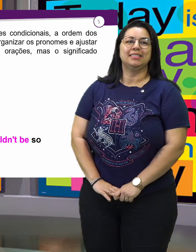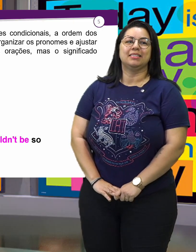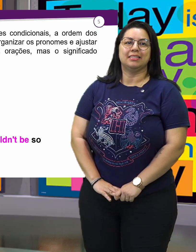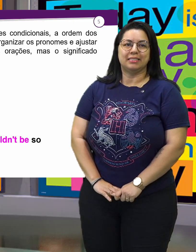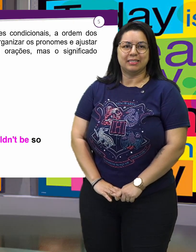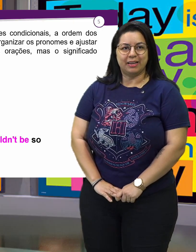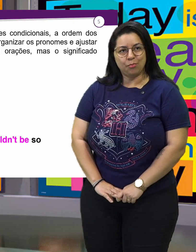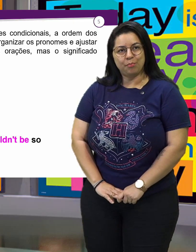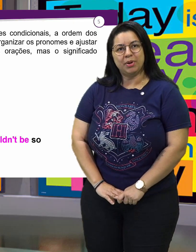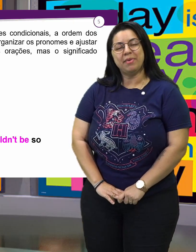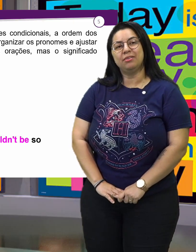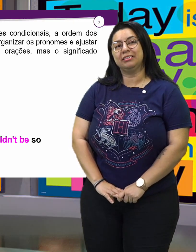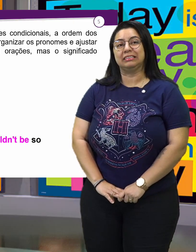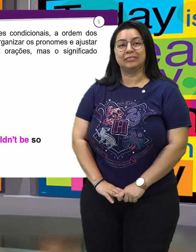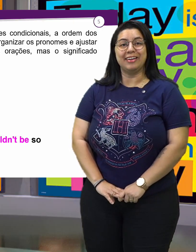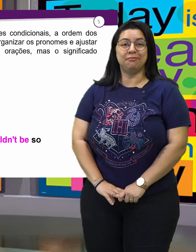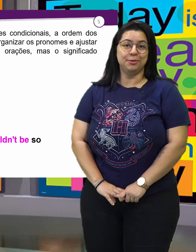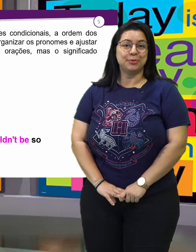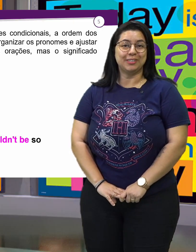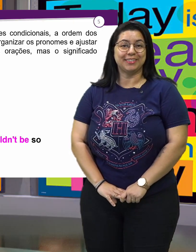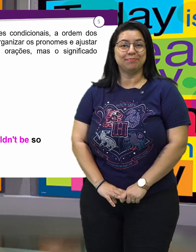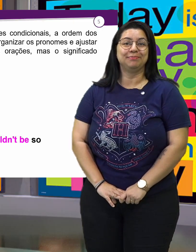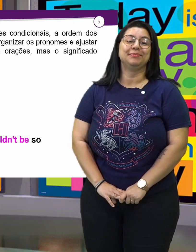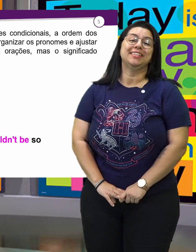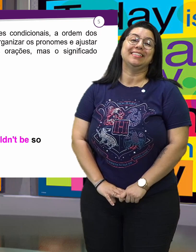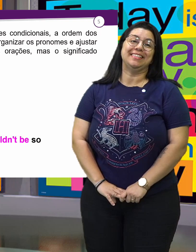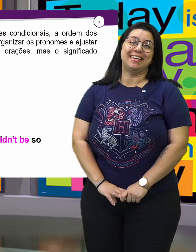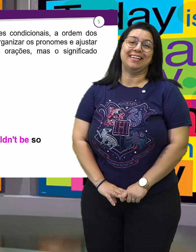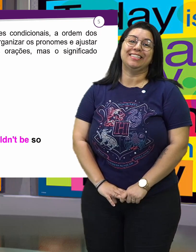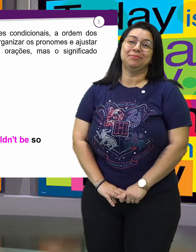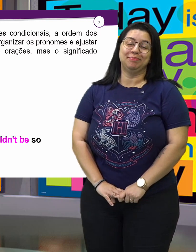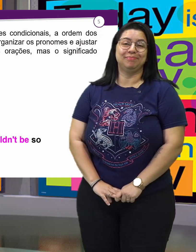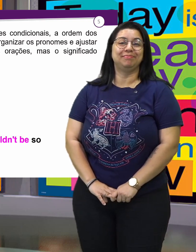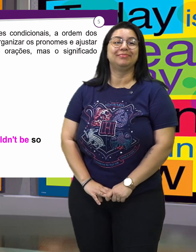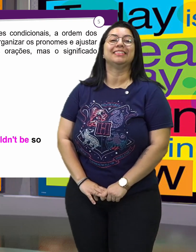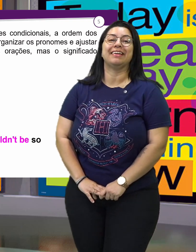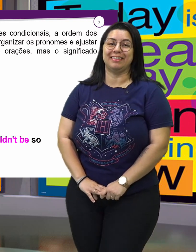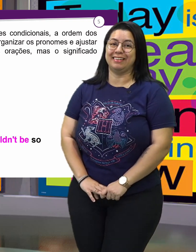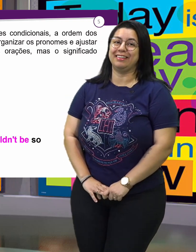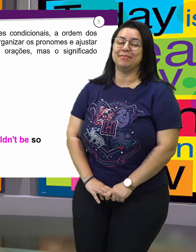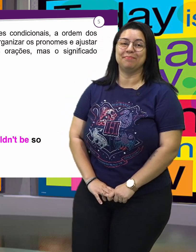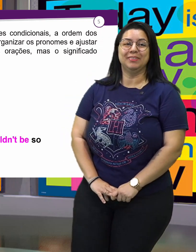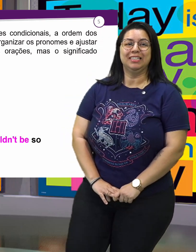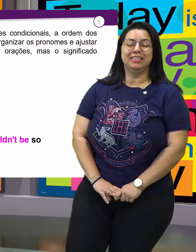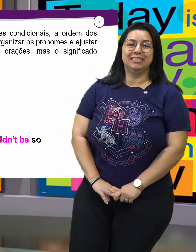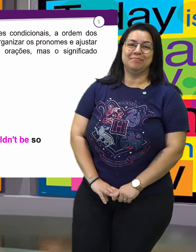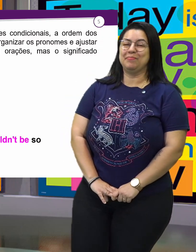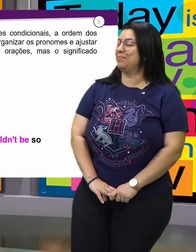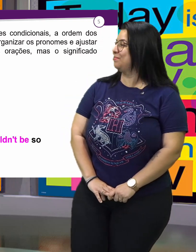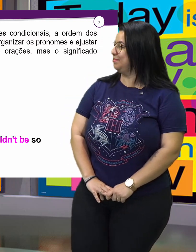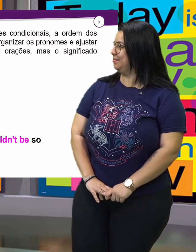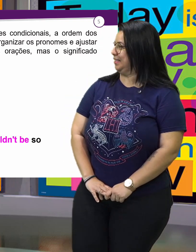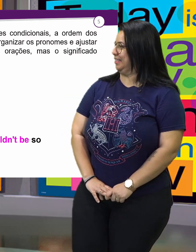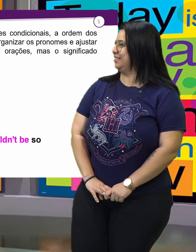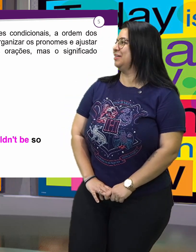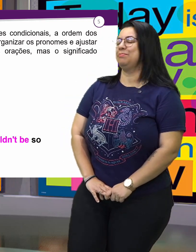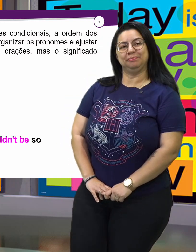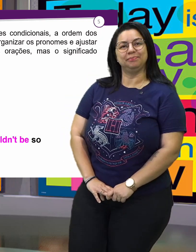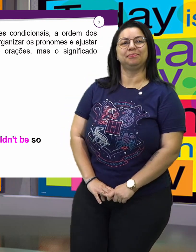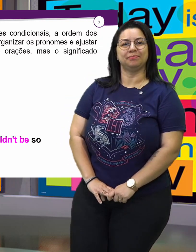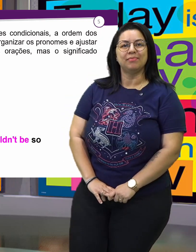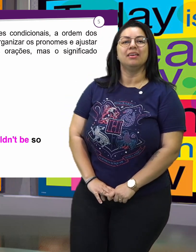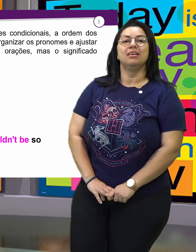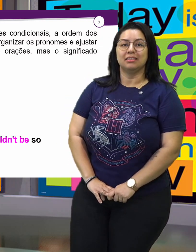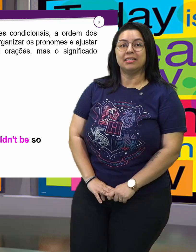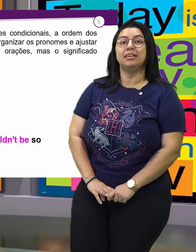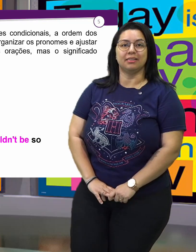das duas, teacher? Primeiro que lá não tem vírgula, né? A primeira você tem vírgula, né? Quando você começa uma frase, isso aqui é interessante para fins